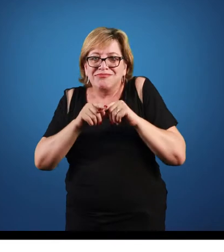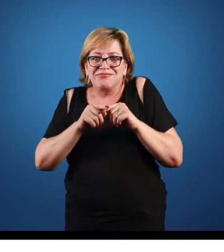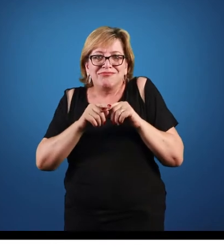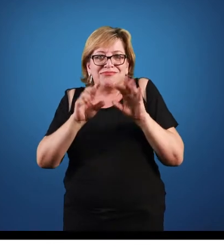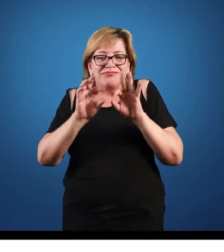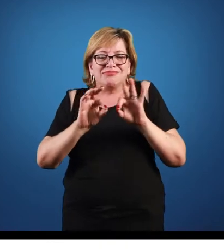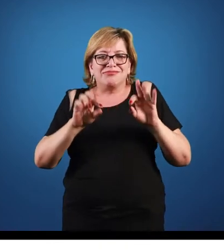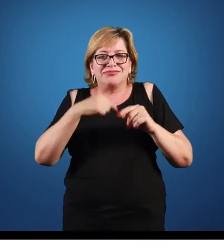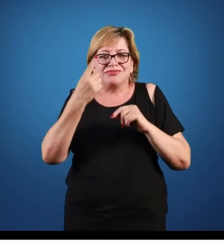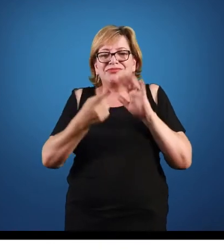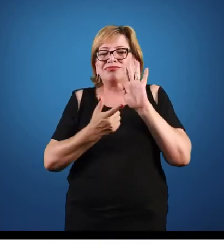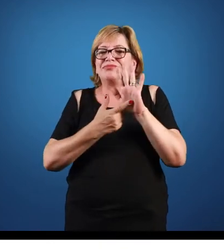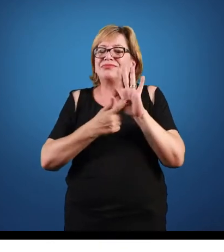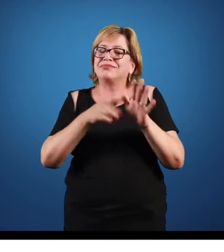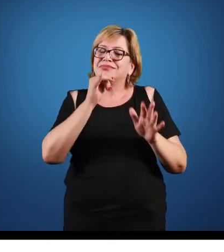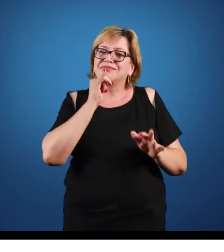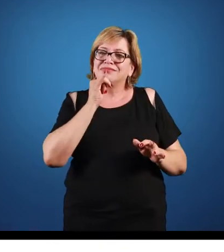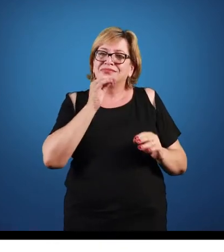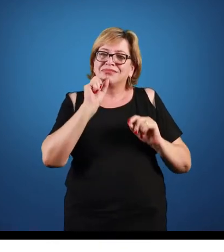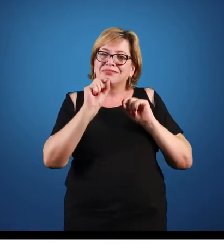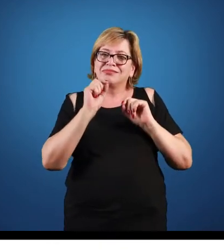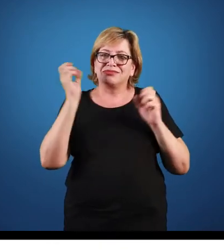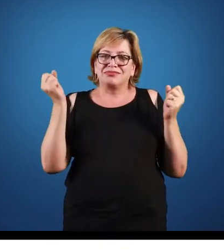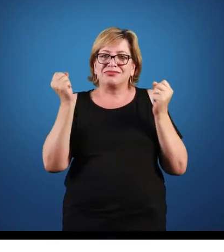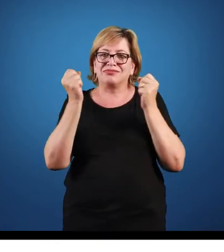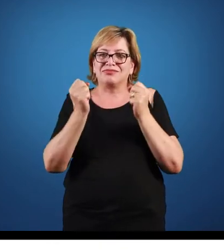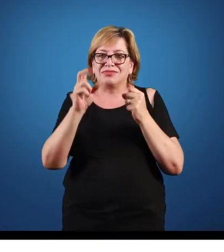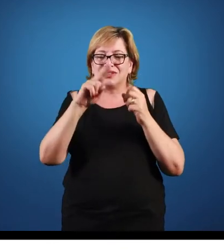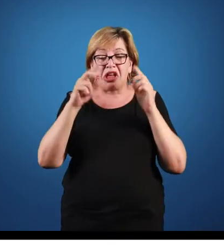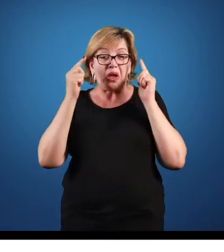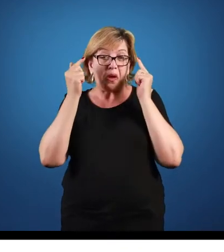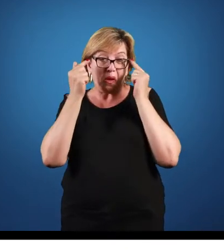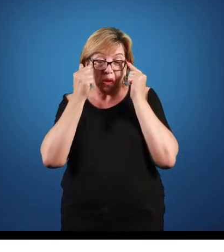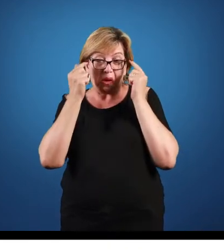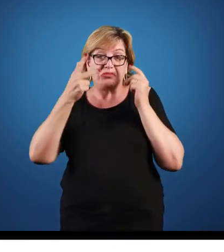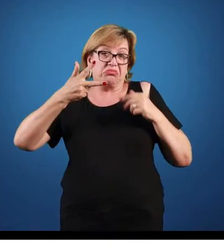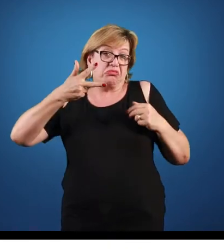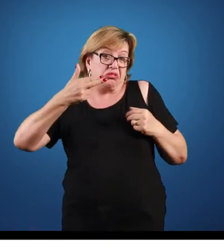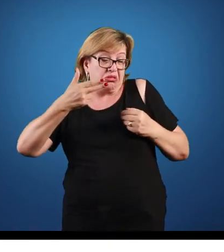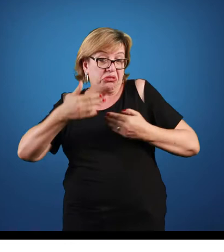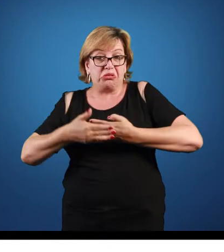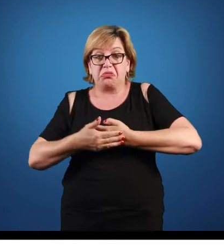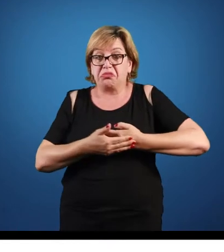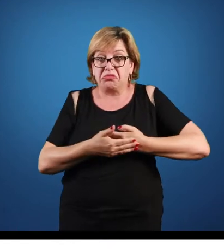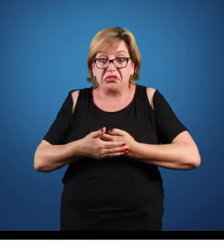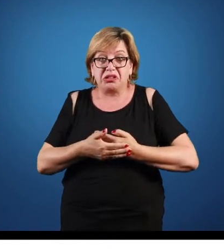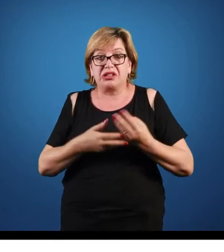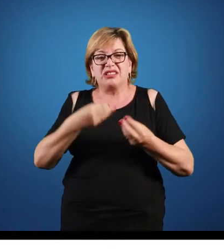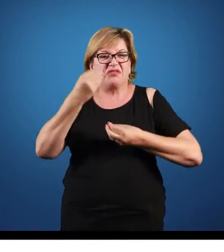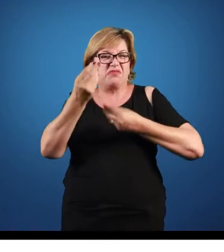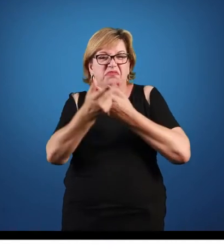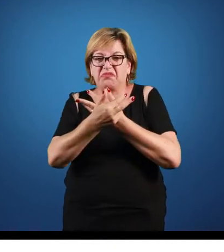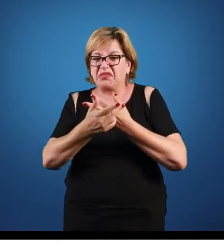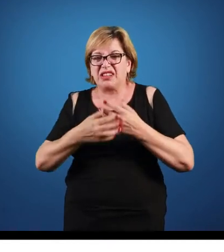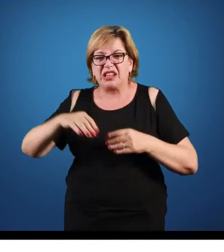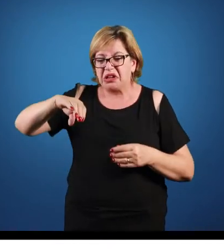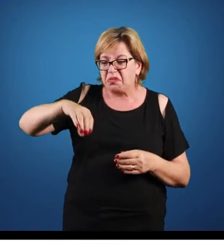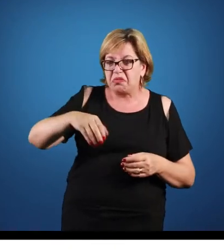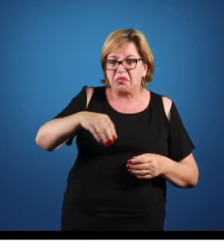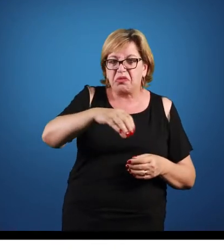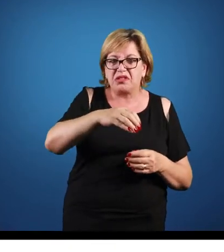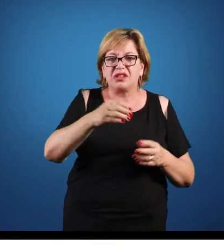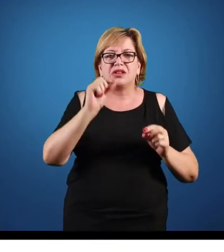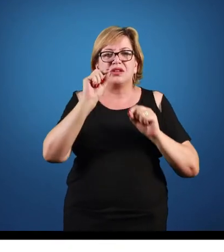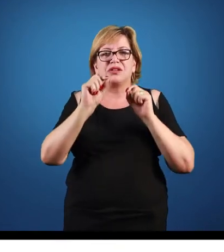depois a gente vai dar o exemplo para vocês verem qualquer objeto serve para ser um óculos uma tesoura um bonequinho como eu coloquei aqui um figures carrinho